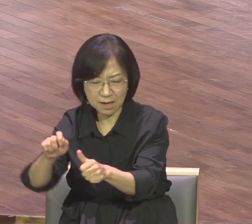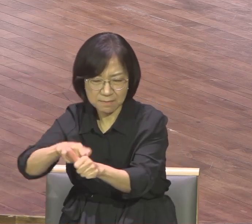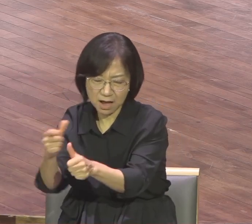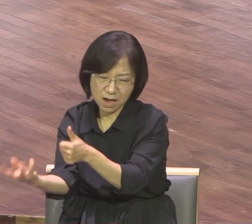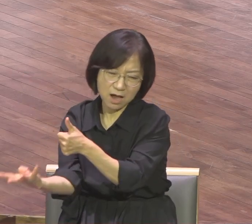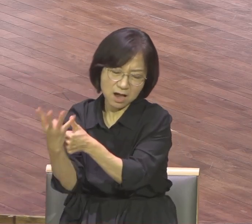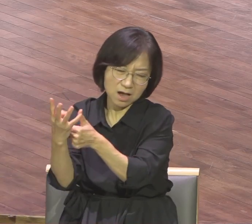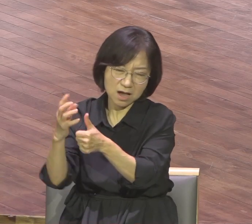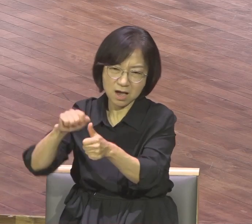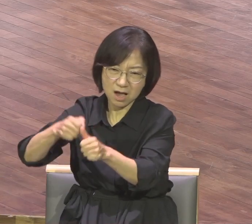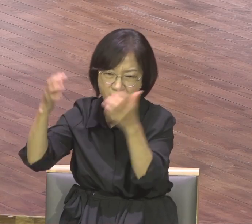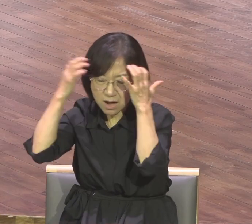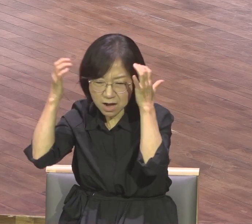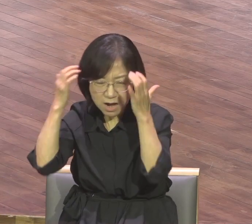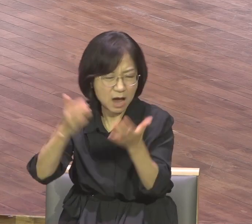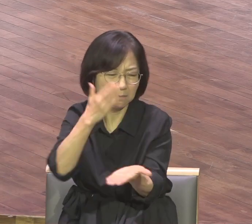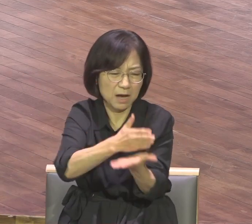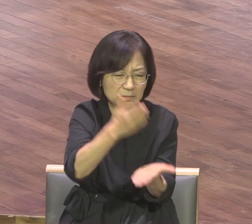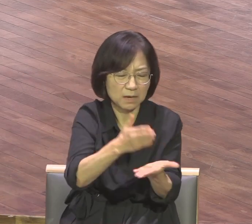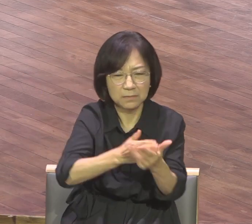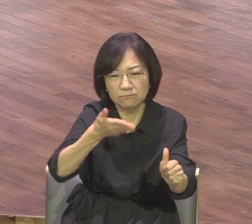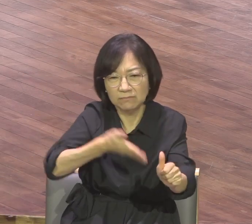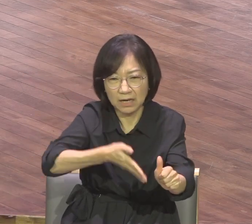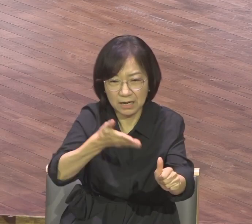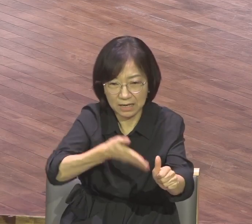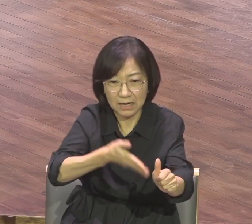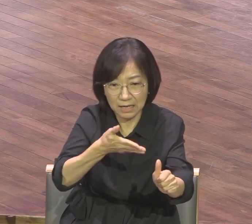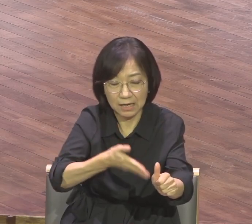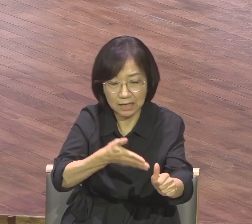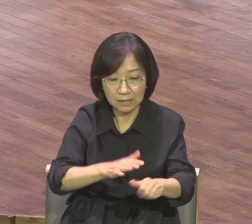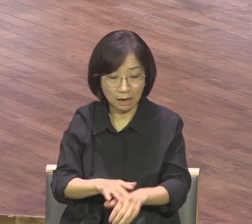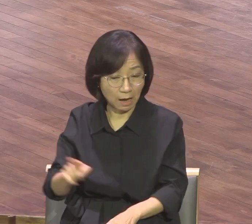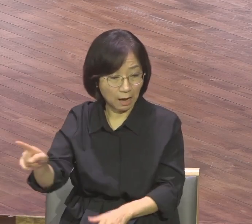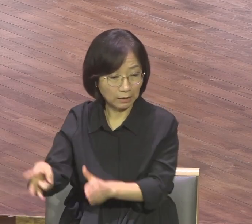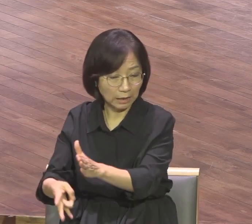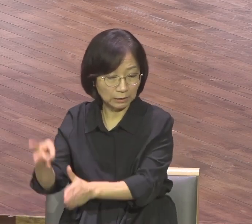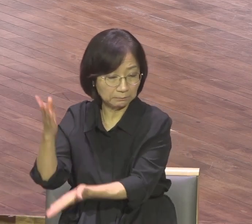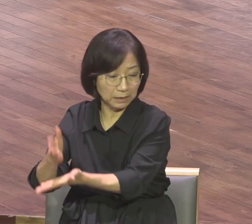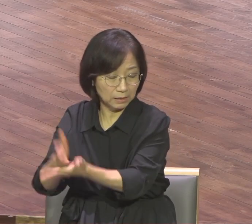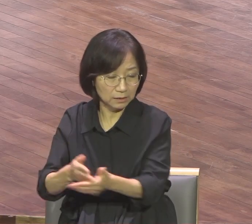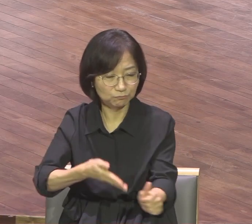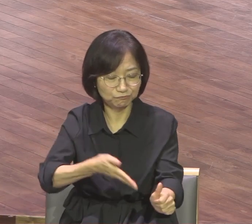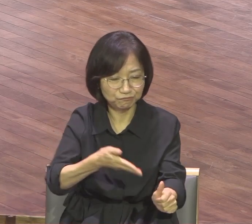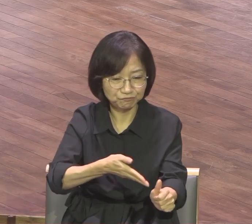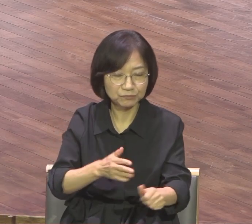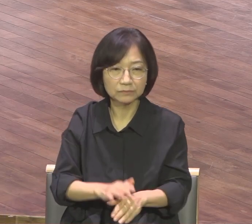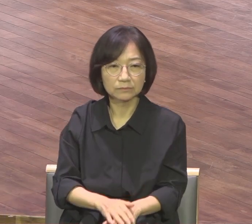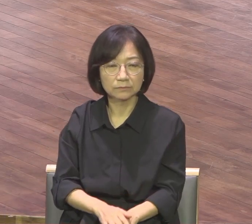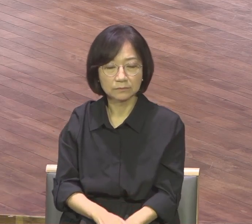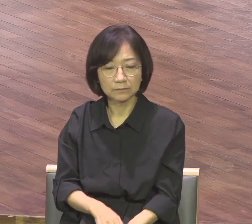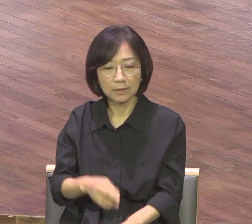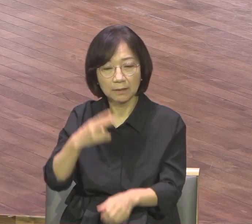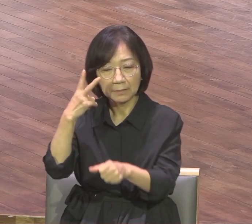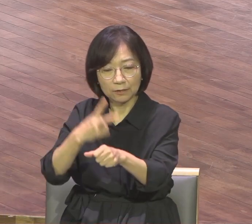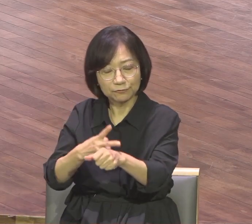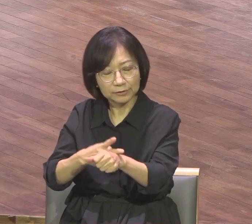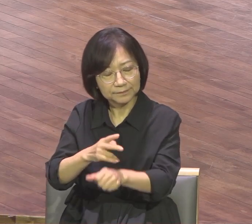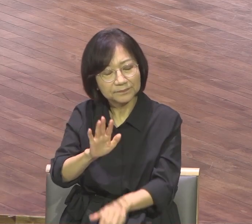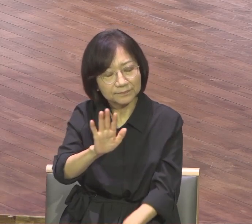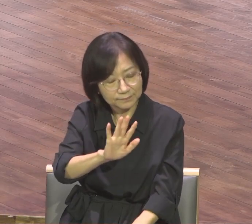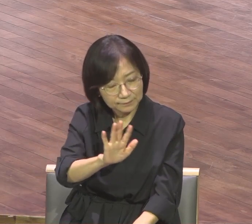걱정하면서 가지 말라. 예루살렘에 가지 마세요. 그런데 바울은 그것을